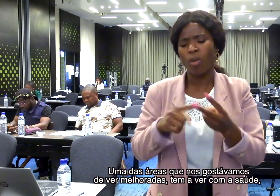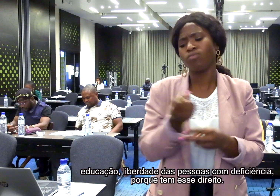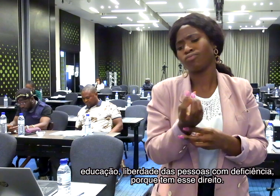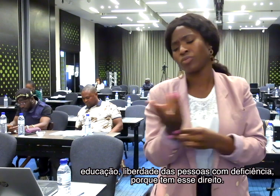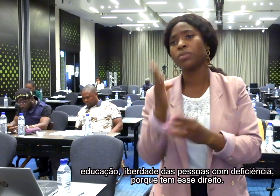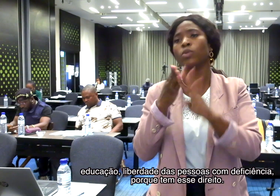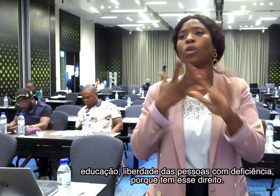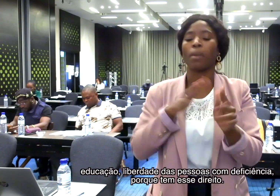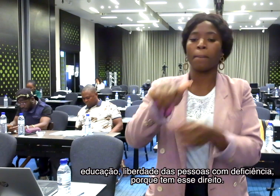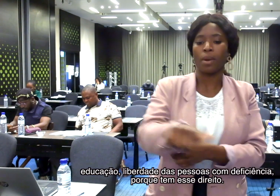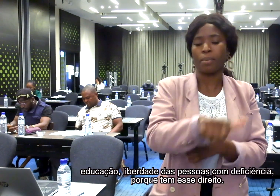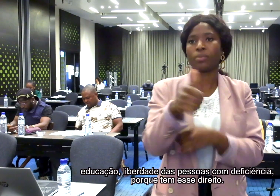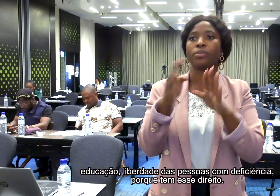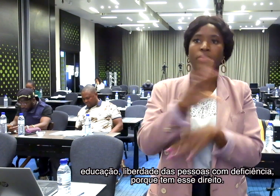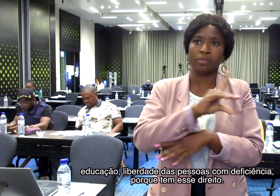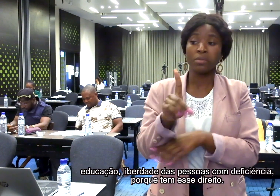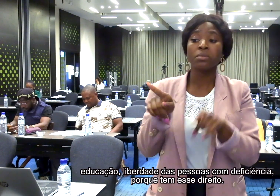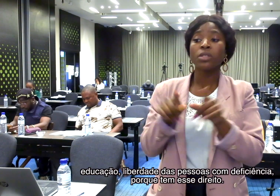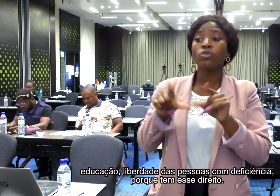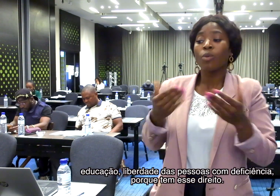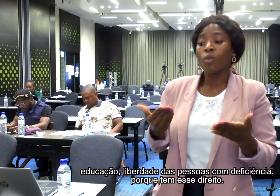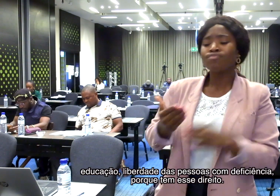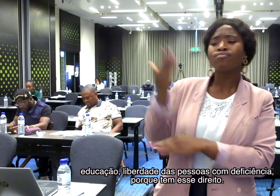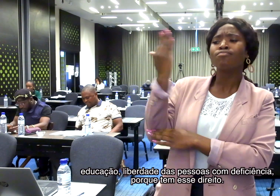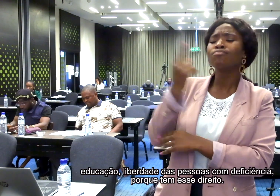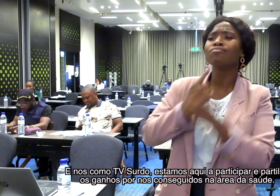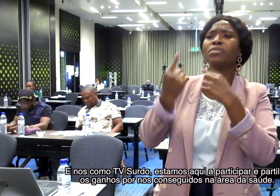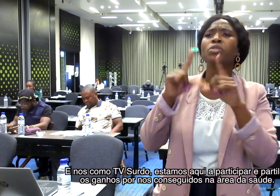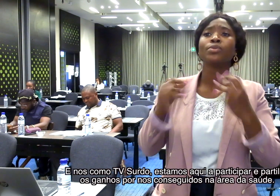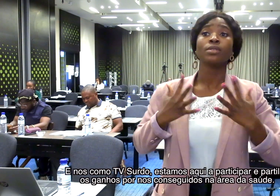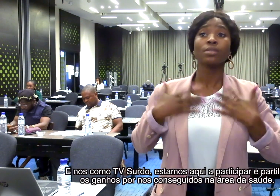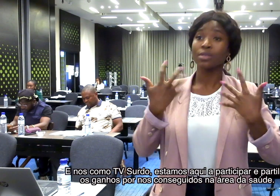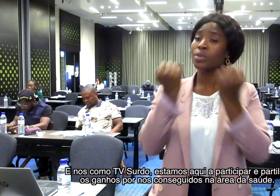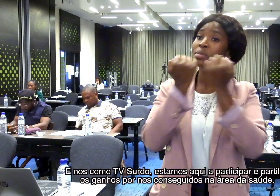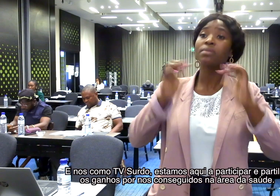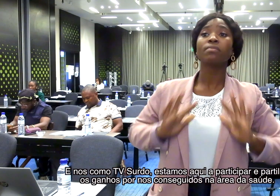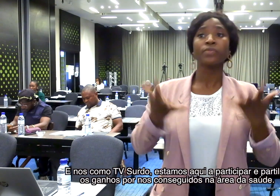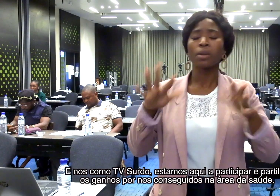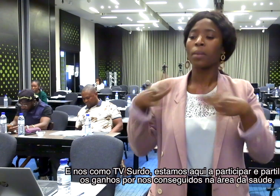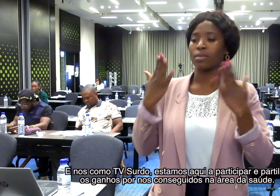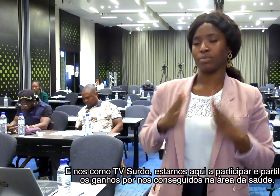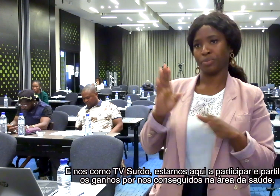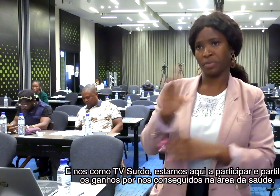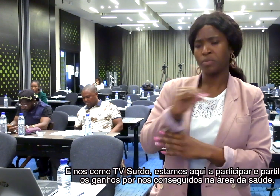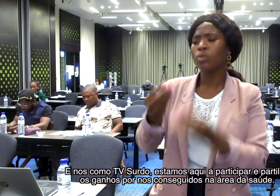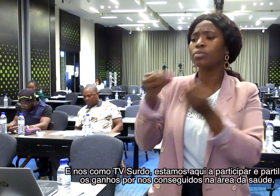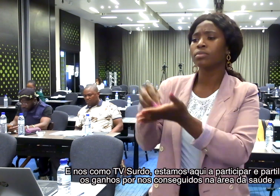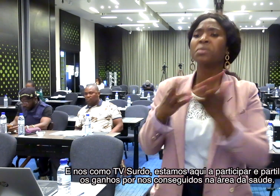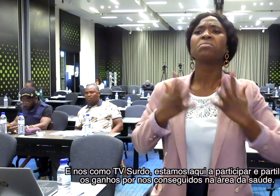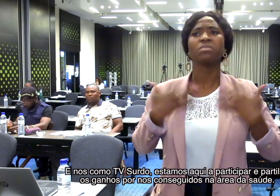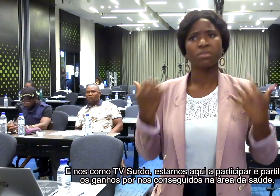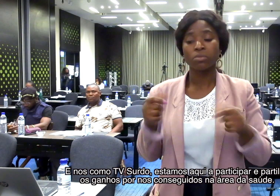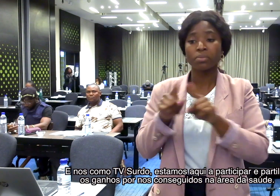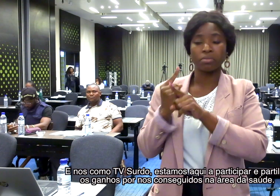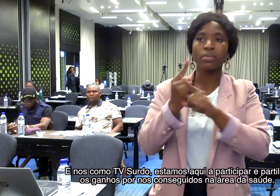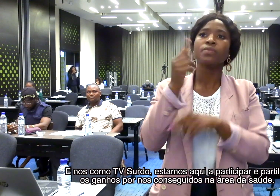a ver com a saúde, educação, liberdade das pessoas com deficiência, porque têm esse direito. E nós, como TV